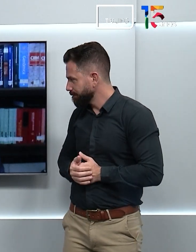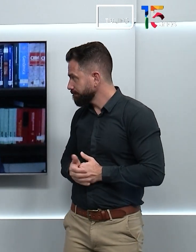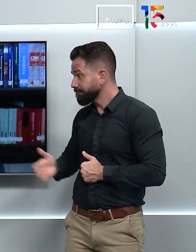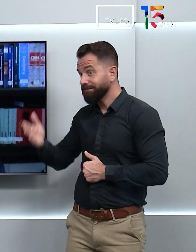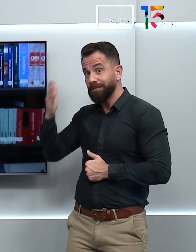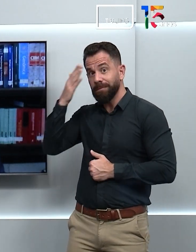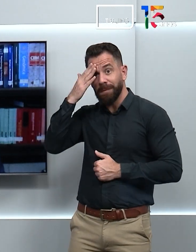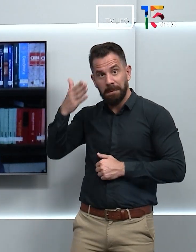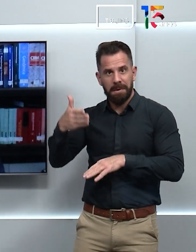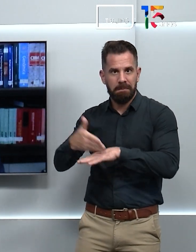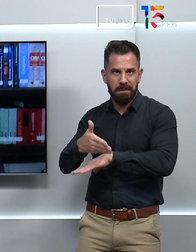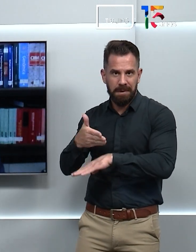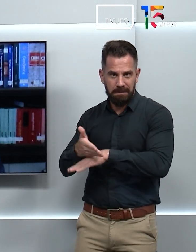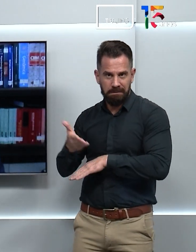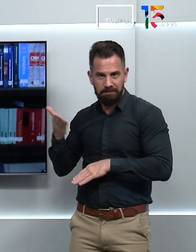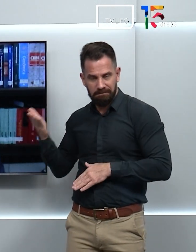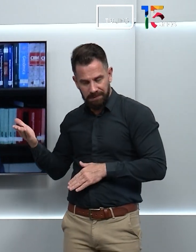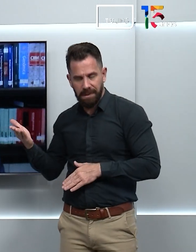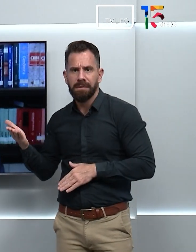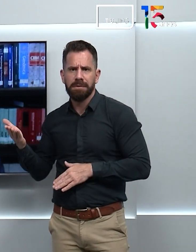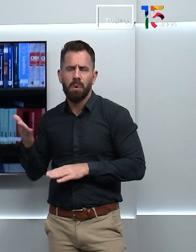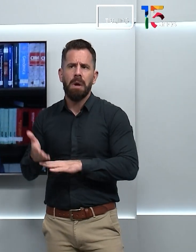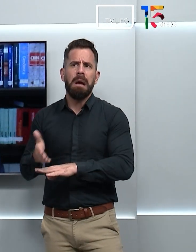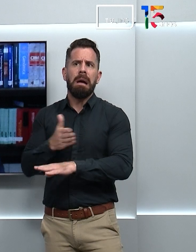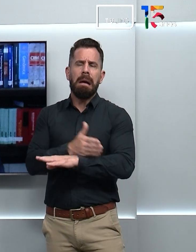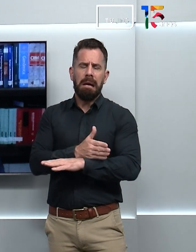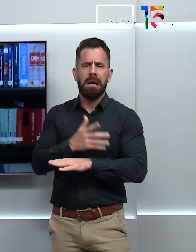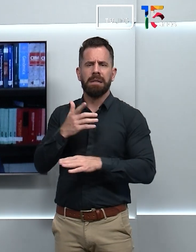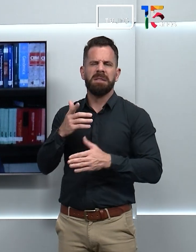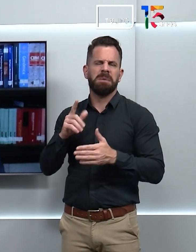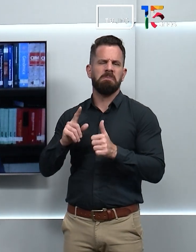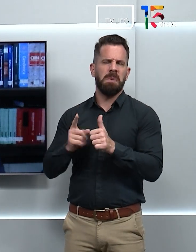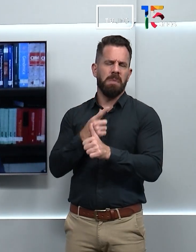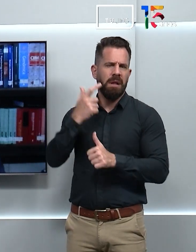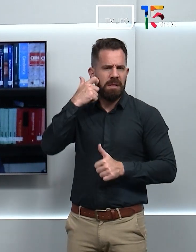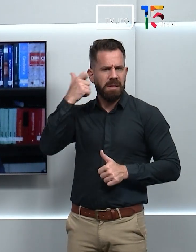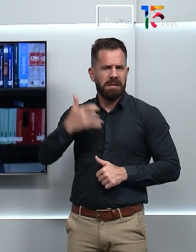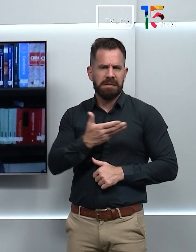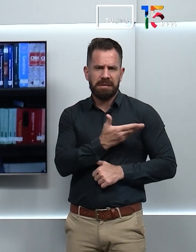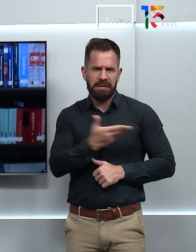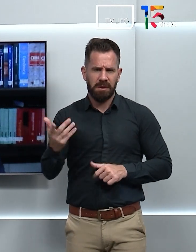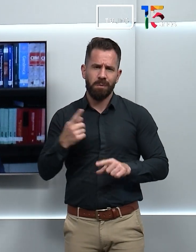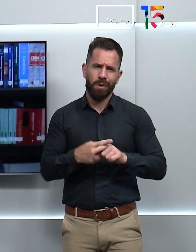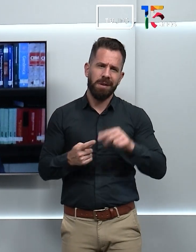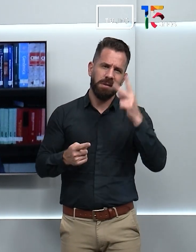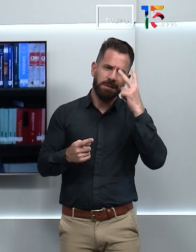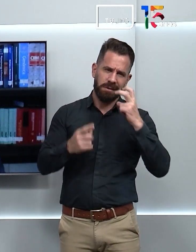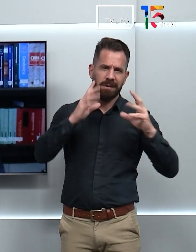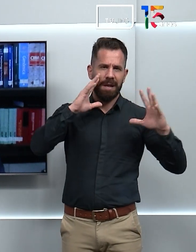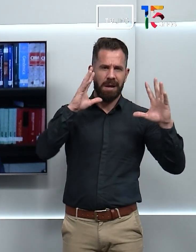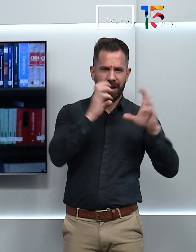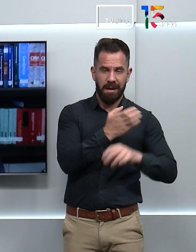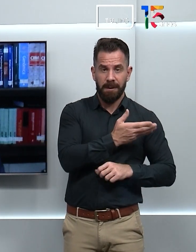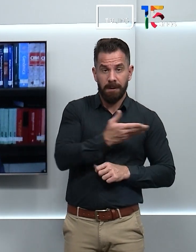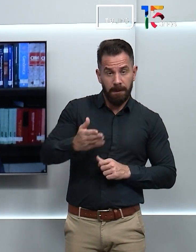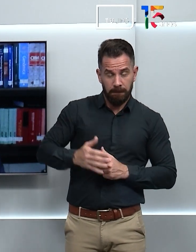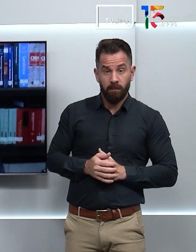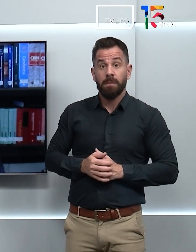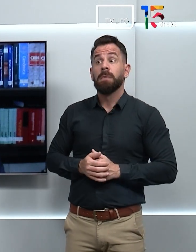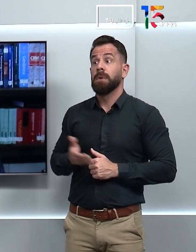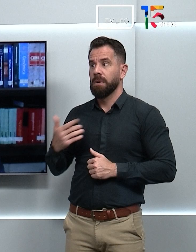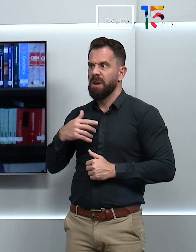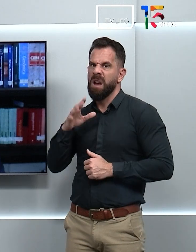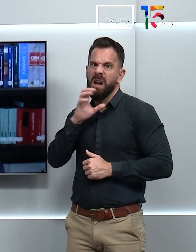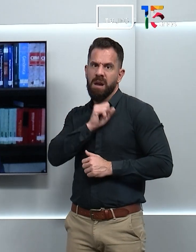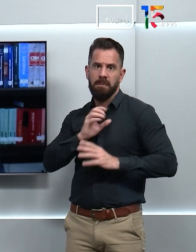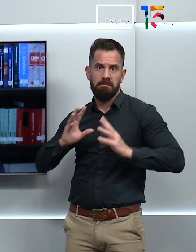tempo. Antes da gente ir direto ao assunto, pensando em nosso público cego e de baixa visão, eu vou pedir para você se descrever de forma breve, cor